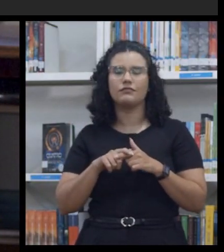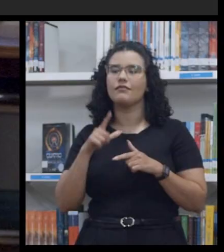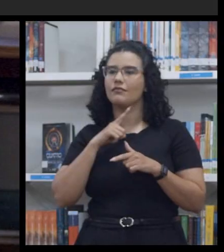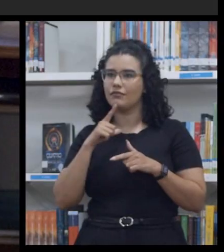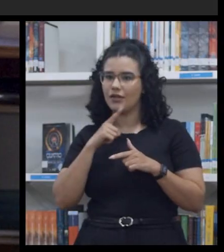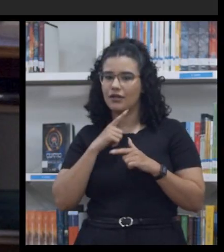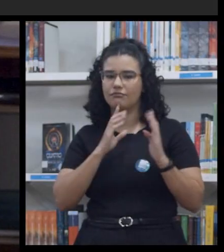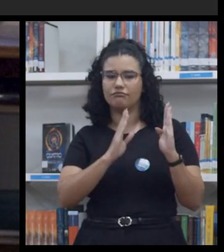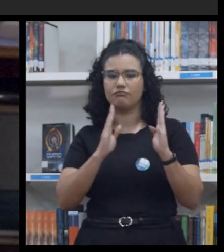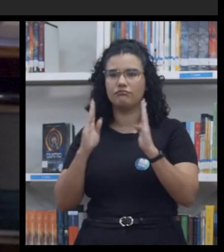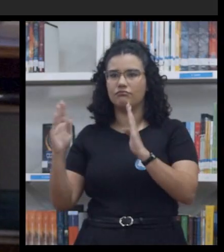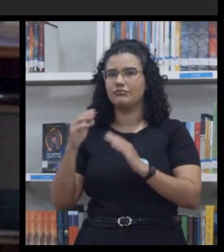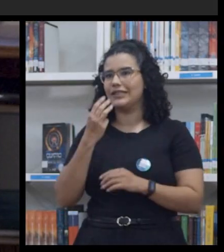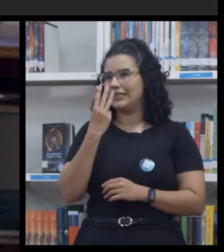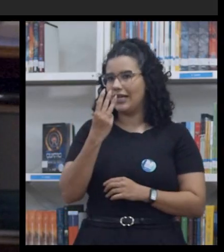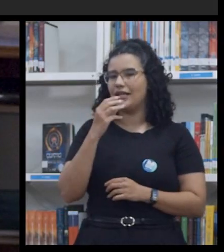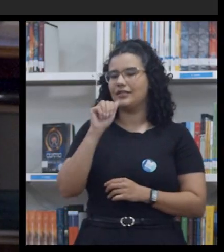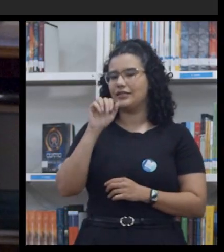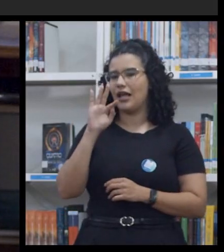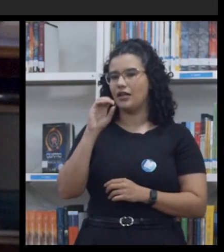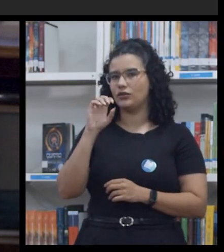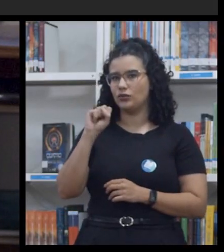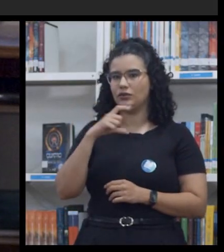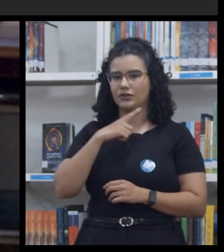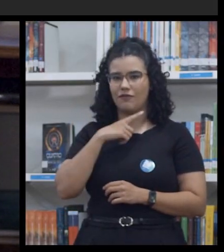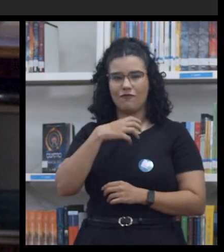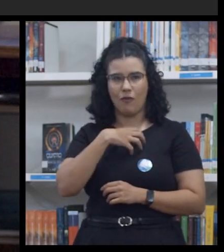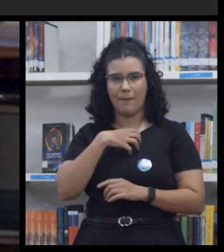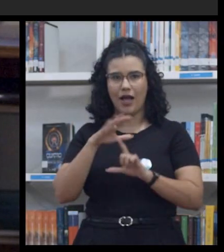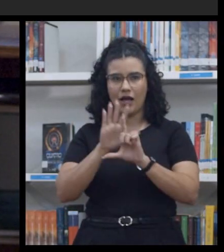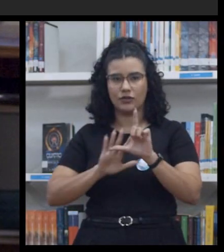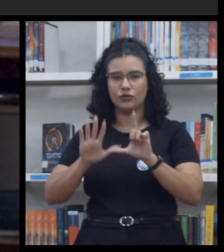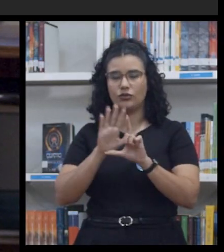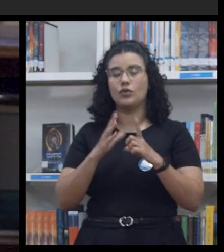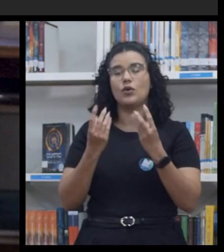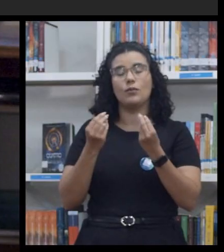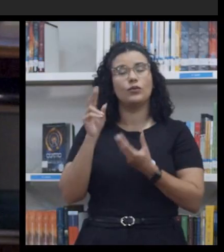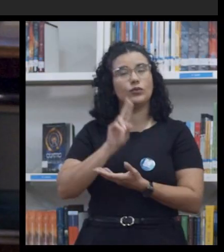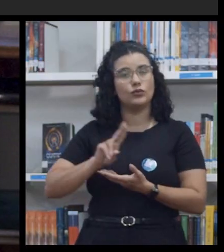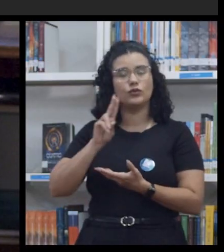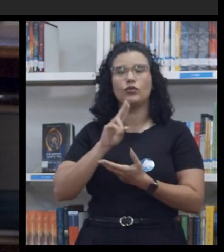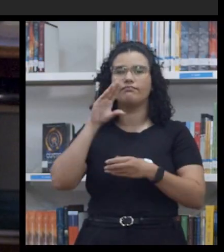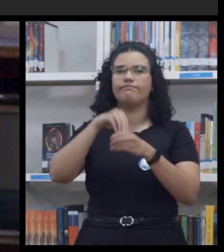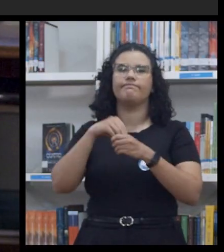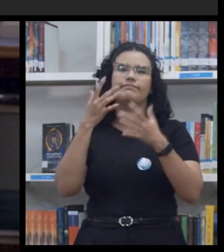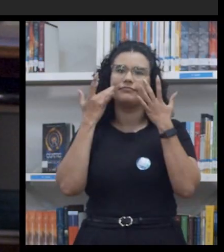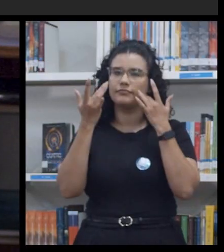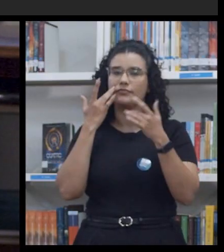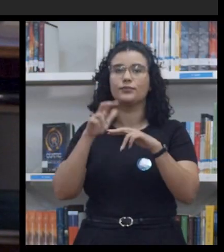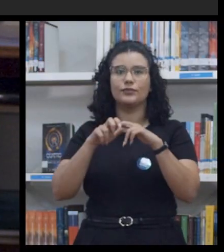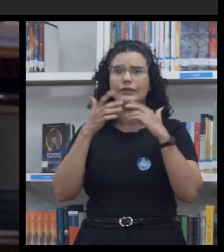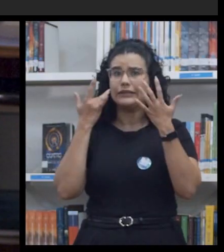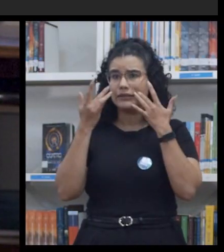Essa camada de 3 atos, esse formato, ele foi muito utilizado a vida toda no teatro. Tanto que no